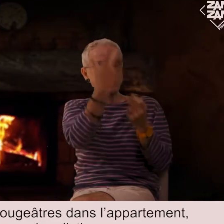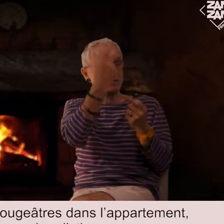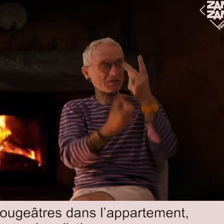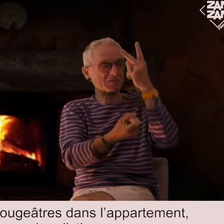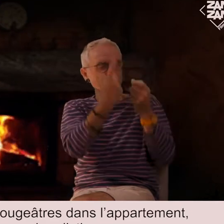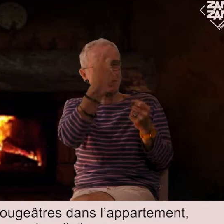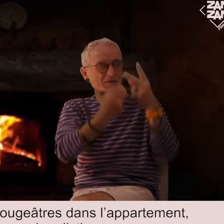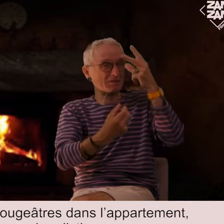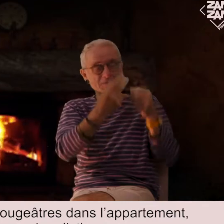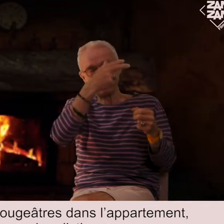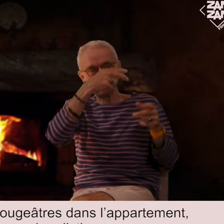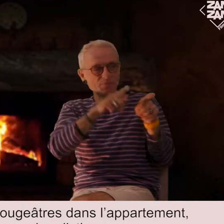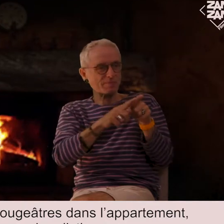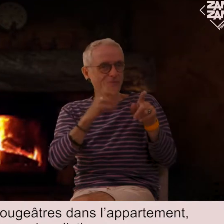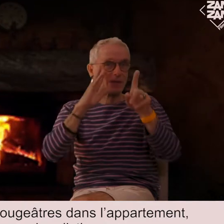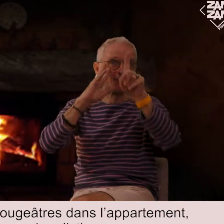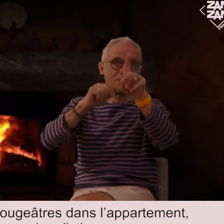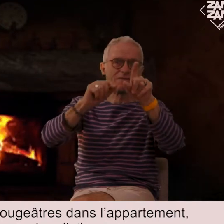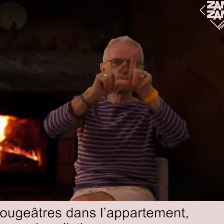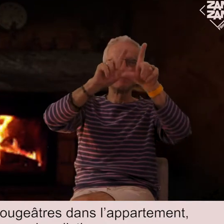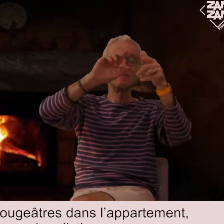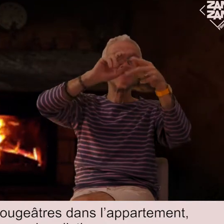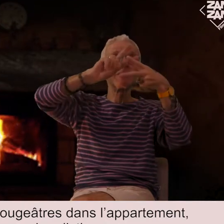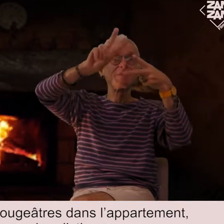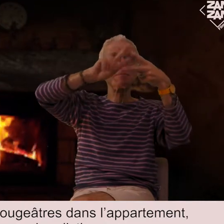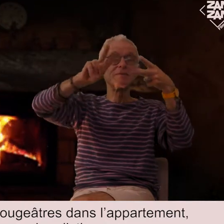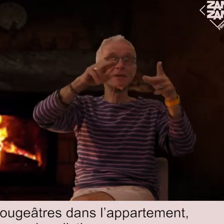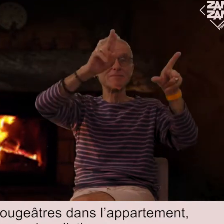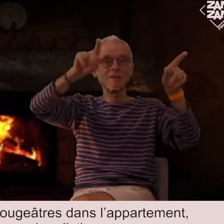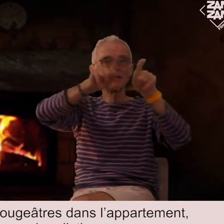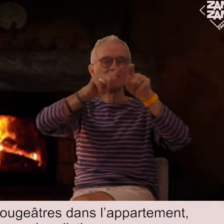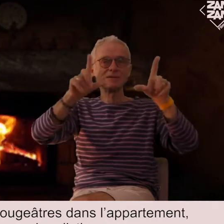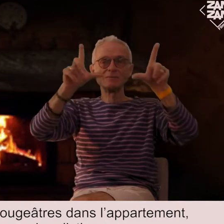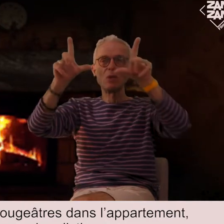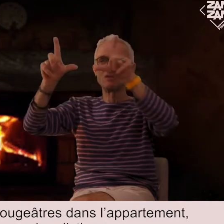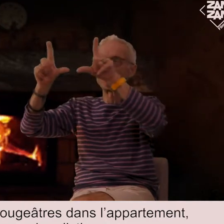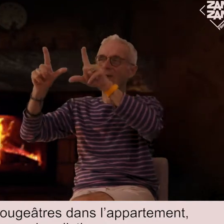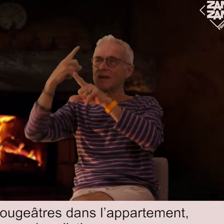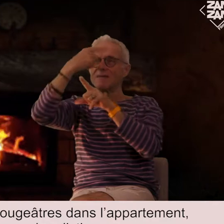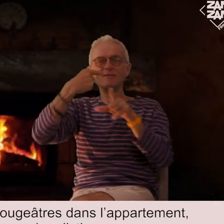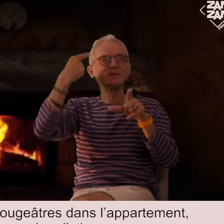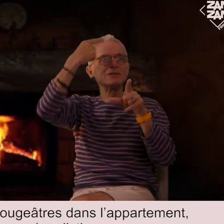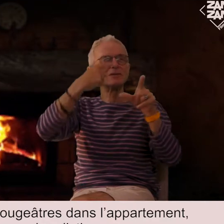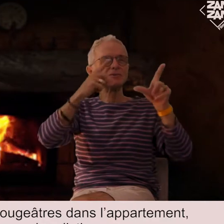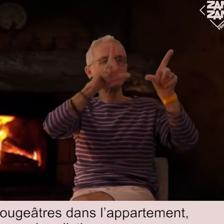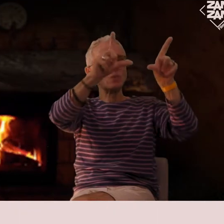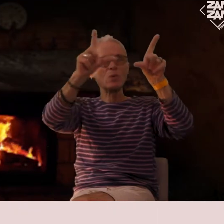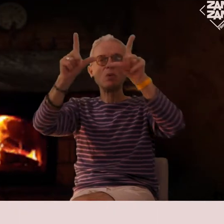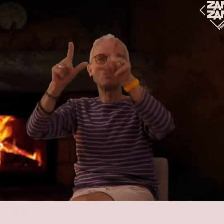qu'on pouvait sans peine distinguer les personnages de la tapisserie et les figures des portraits enfumés pendus à la muraille.